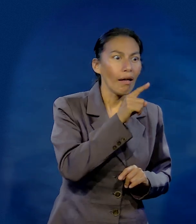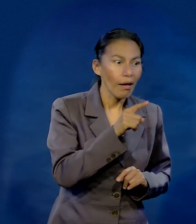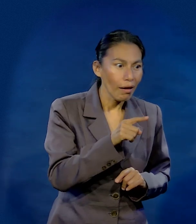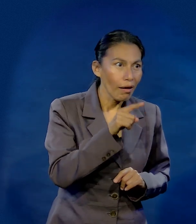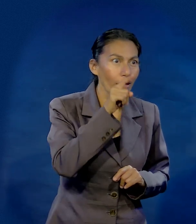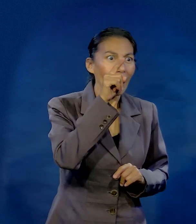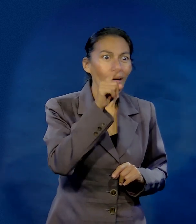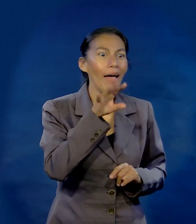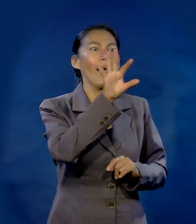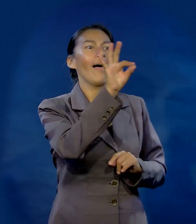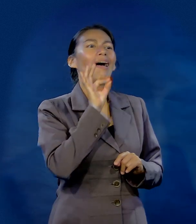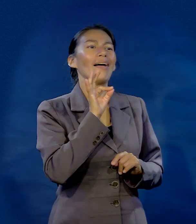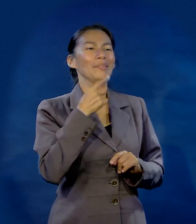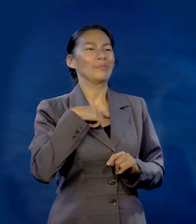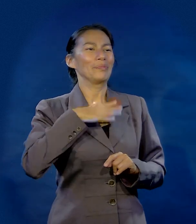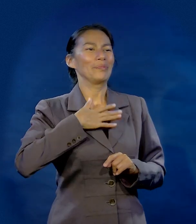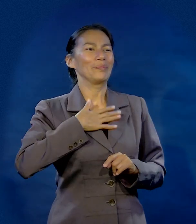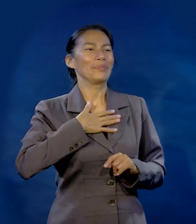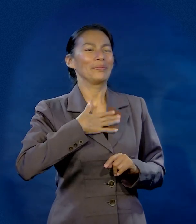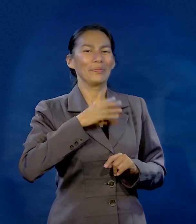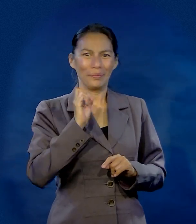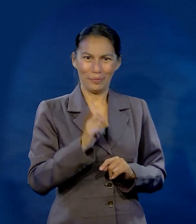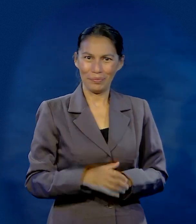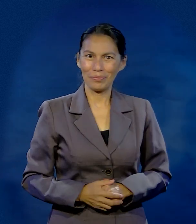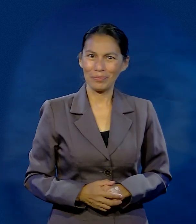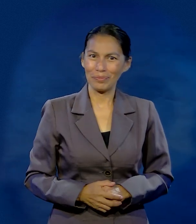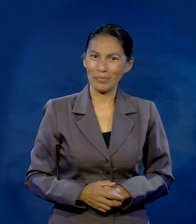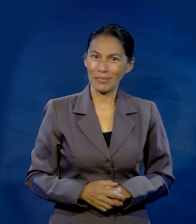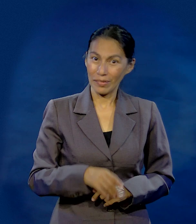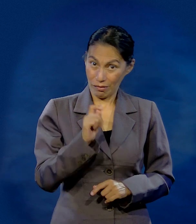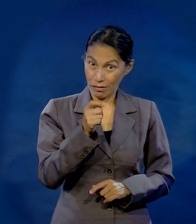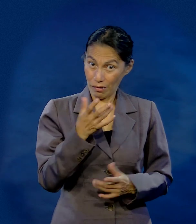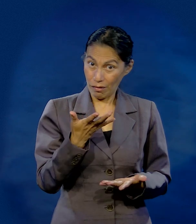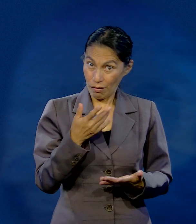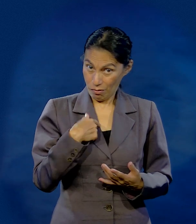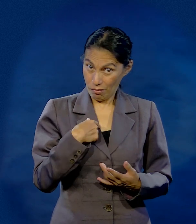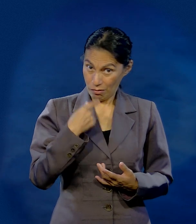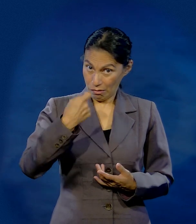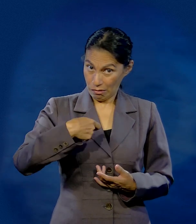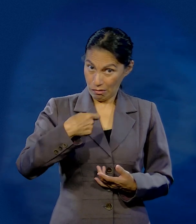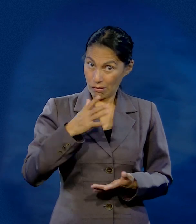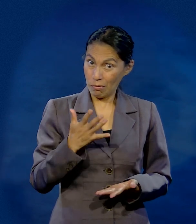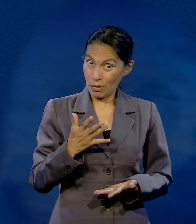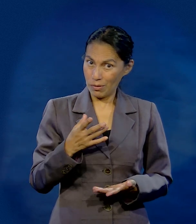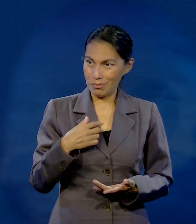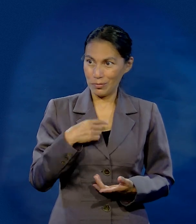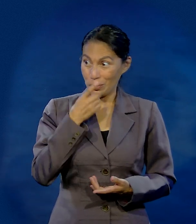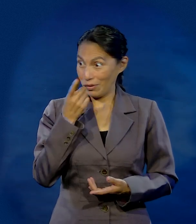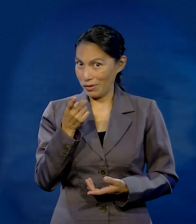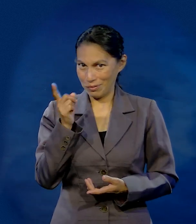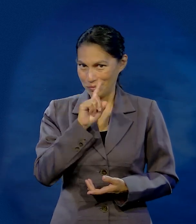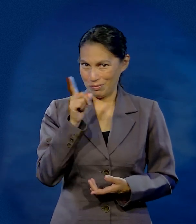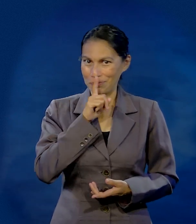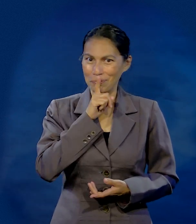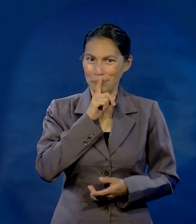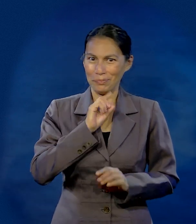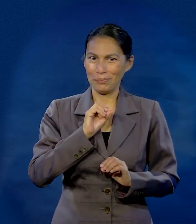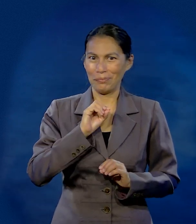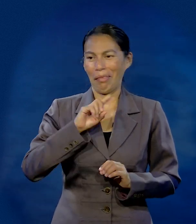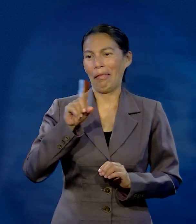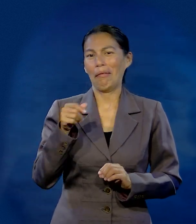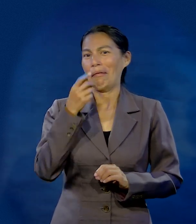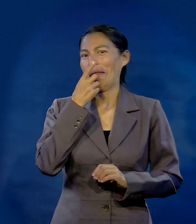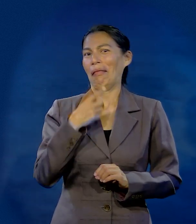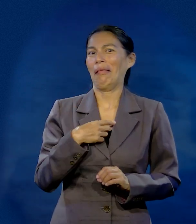después vi que todo lo estaban haciendo Y me puse a hacerlo también rápido encontré el primero que encontré fue a mí dije ah